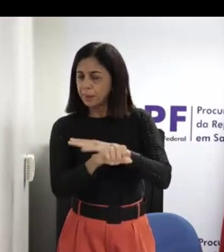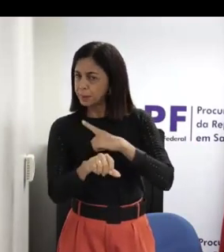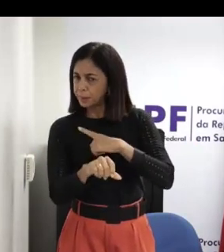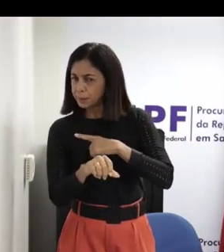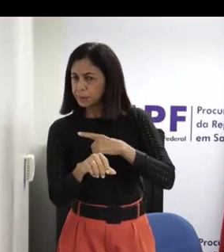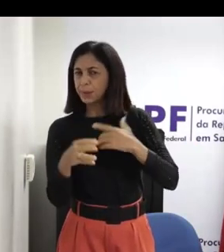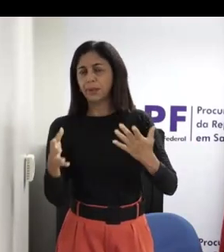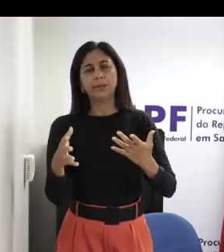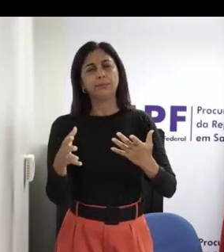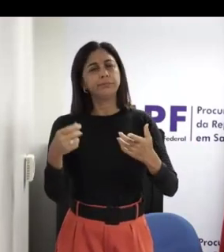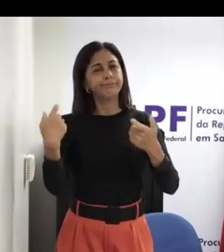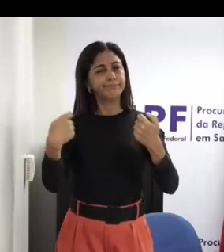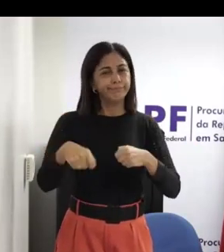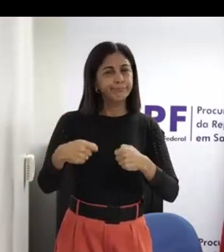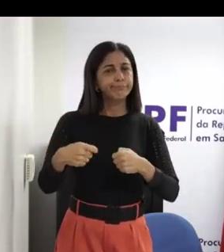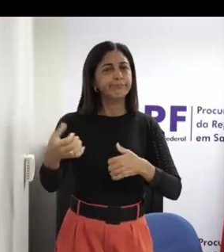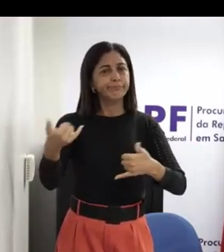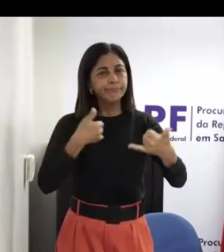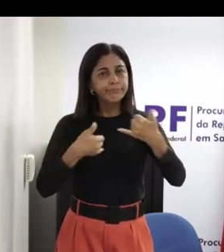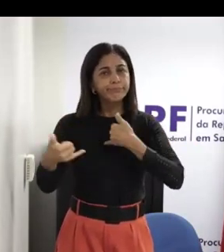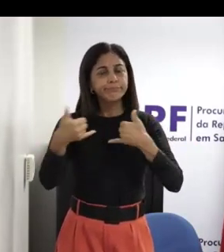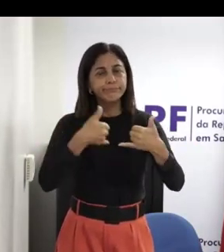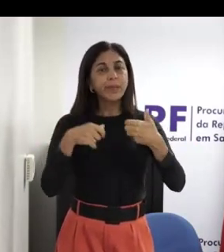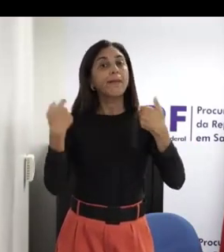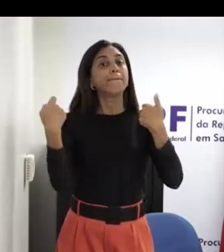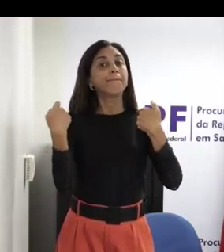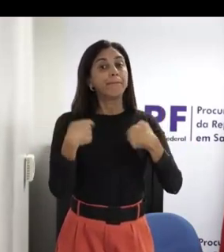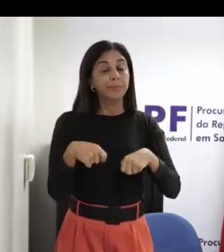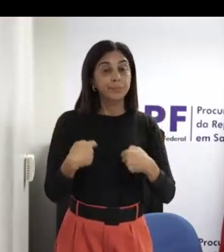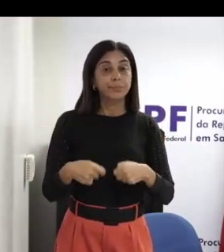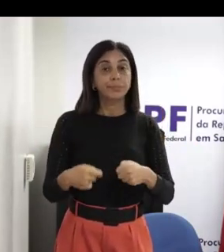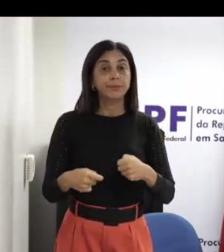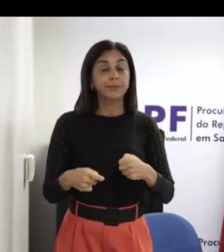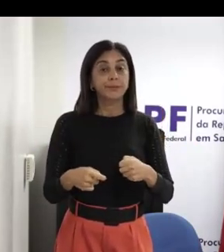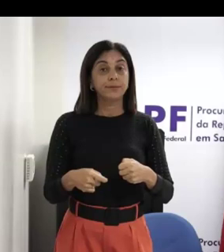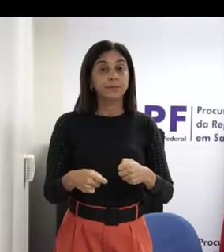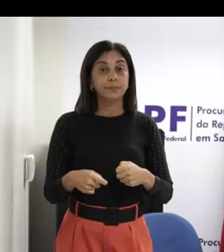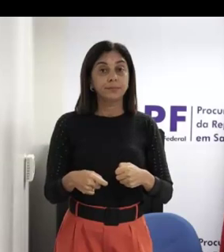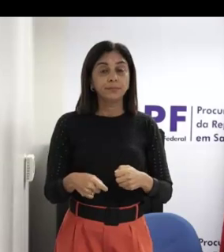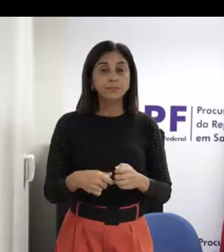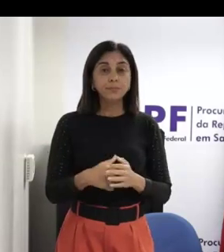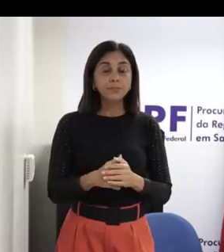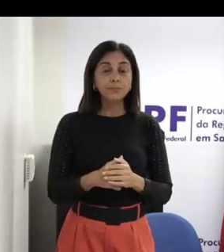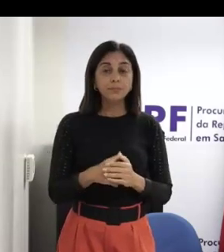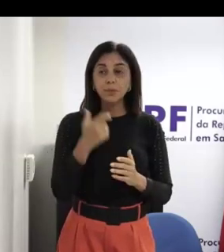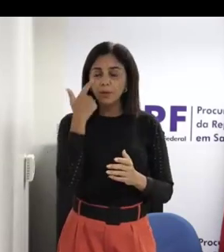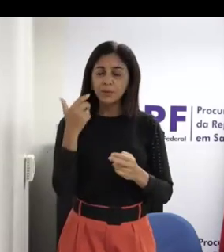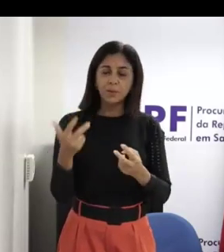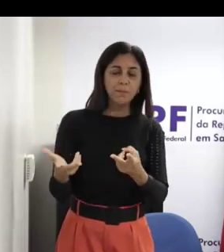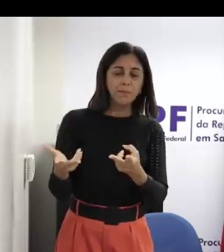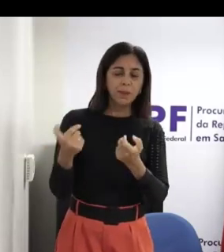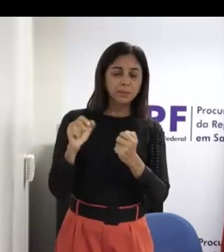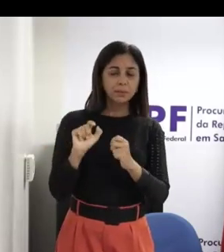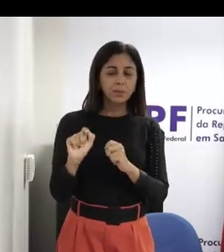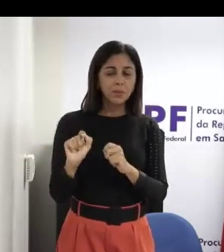Doutor em que houve um um um retorno de algo que se suspeitou a gente investigou